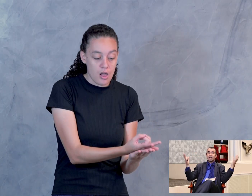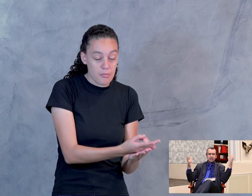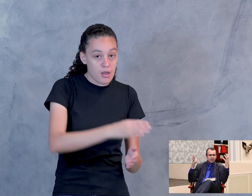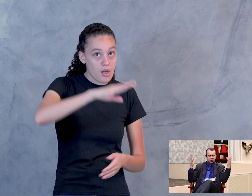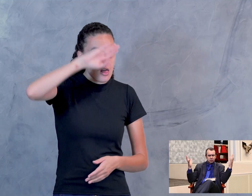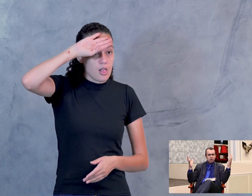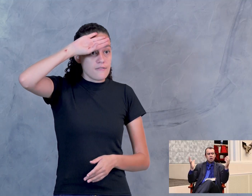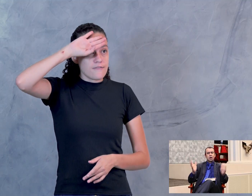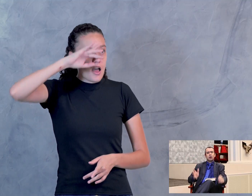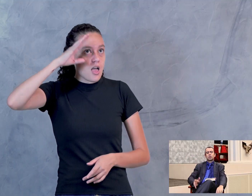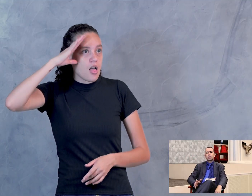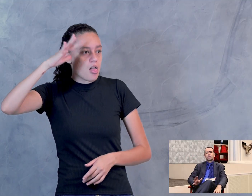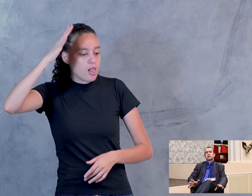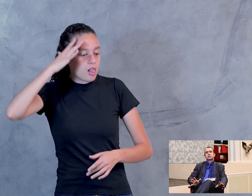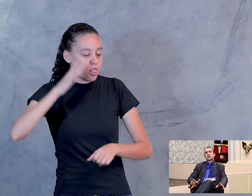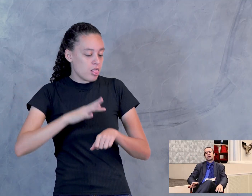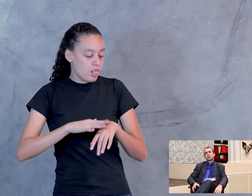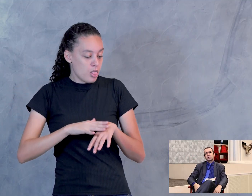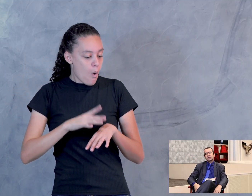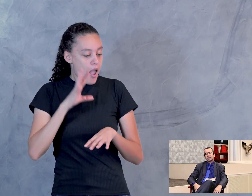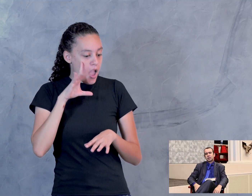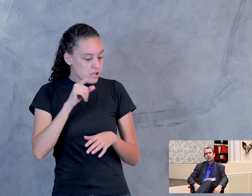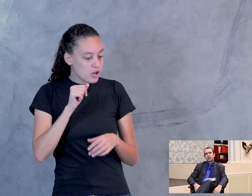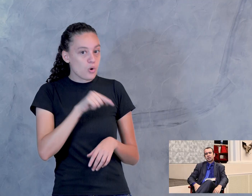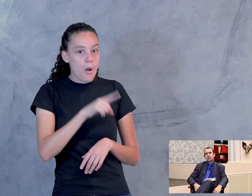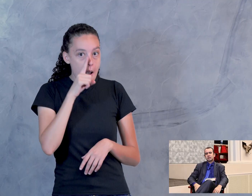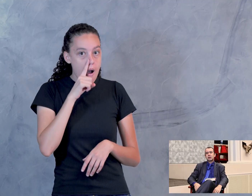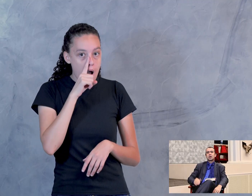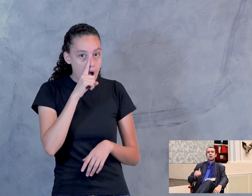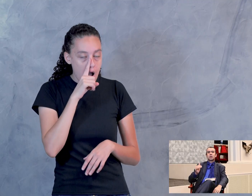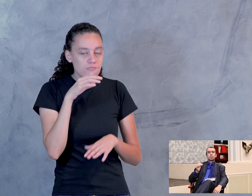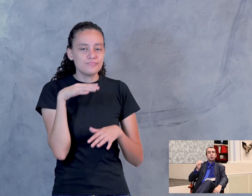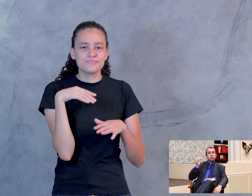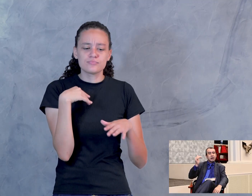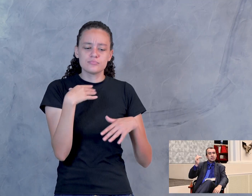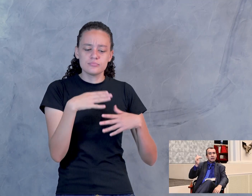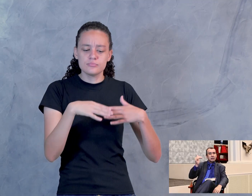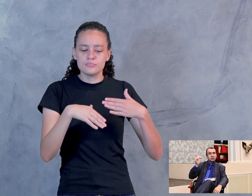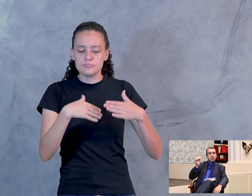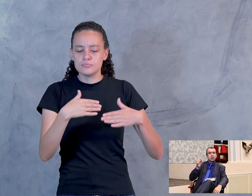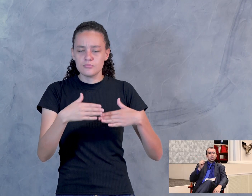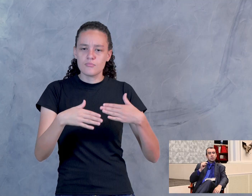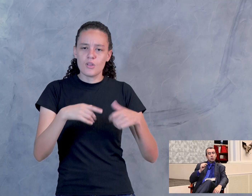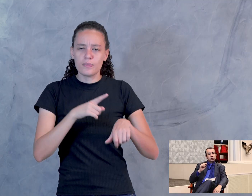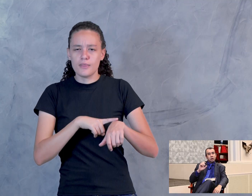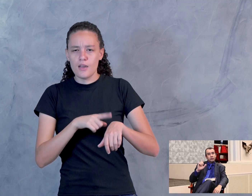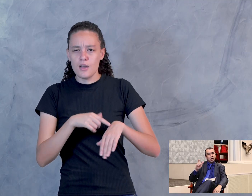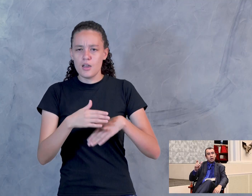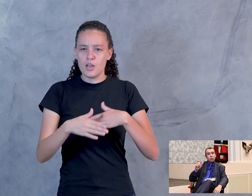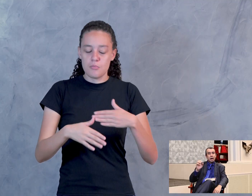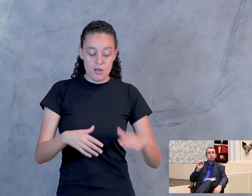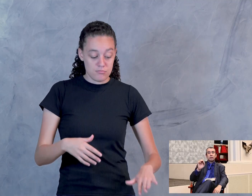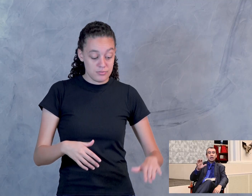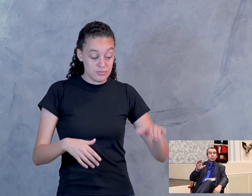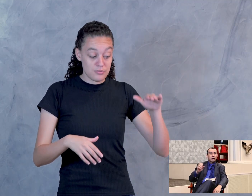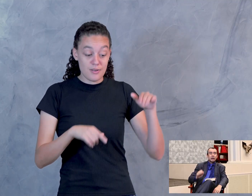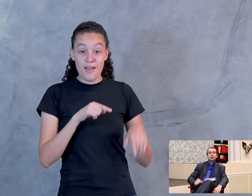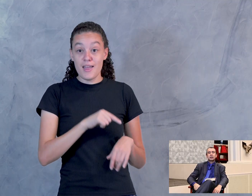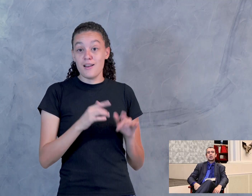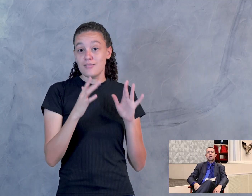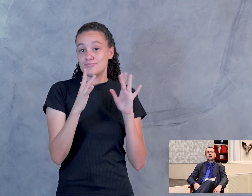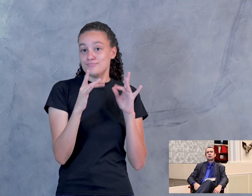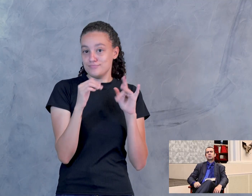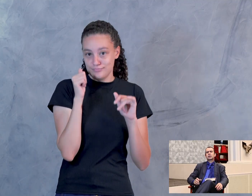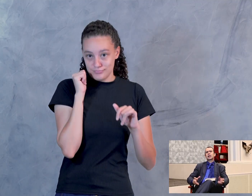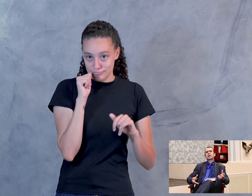tivesse variando, alguma coisa estava acontecendo com aquela criança. Um pouco mais tarde, aquele moço havia arrumado uma